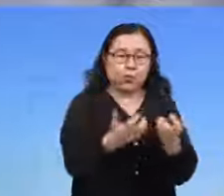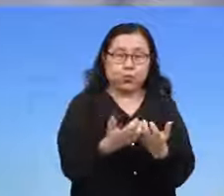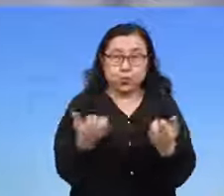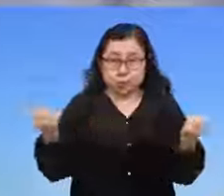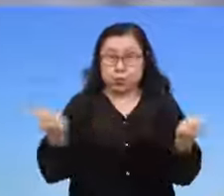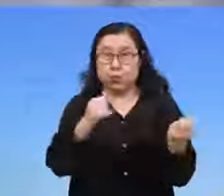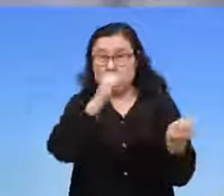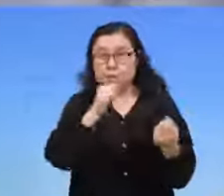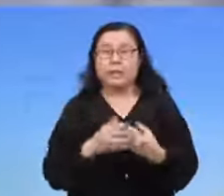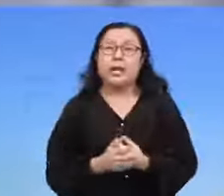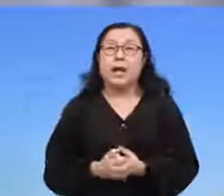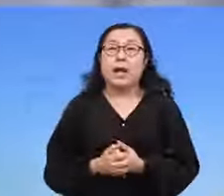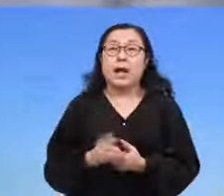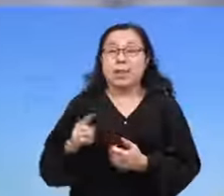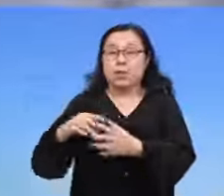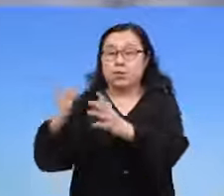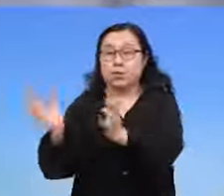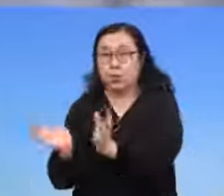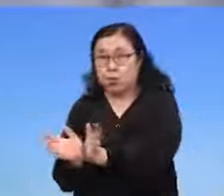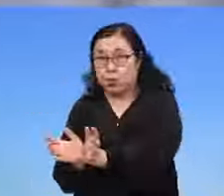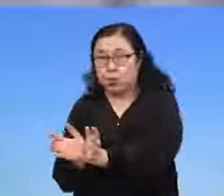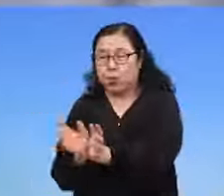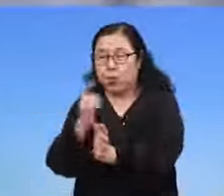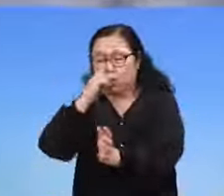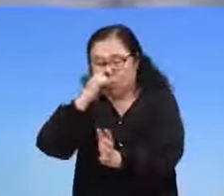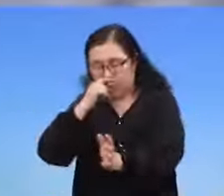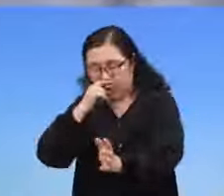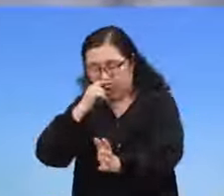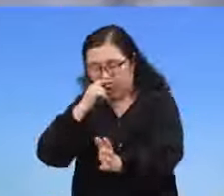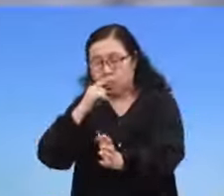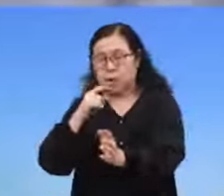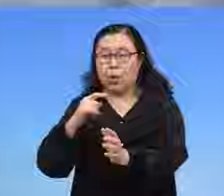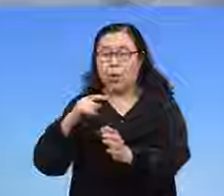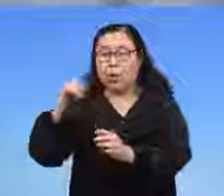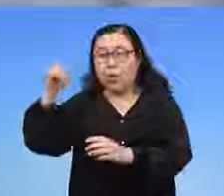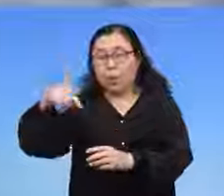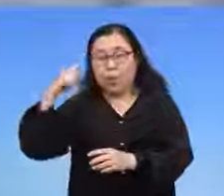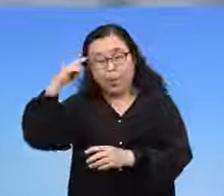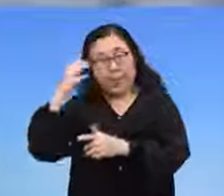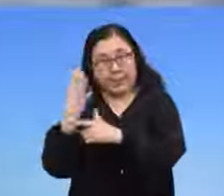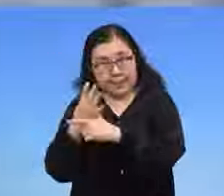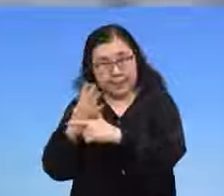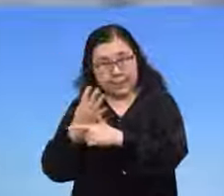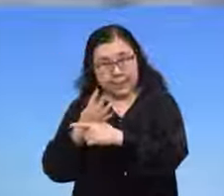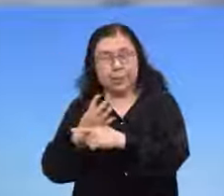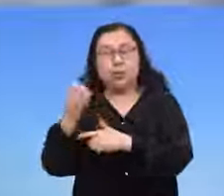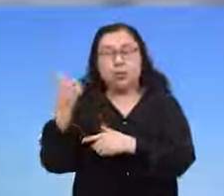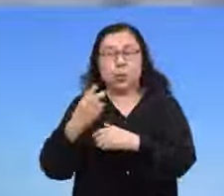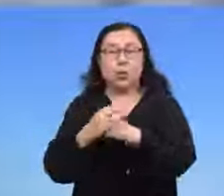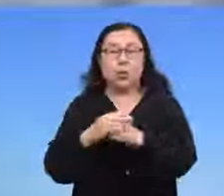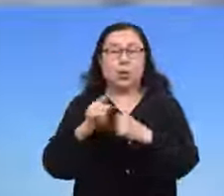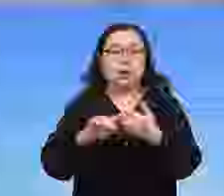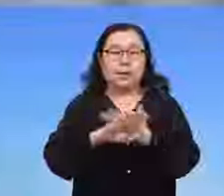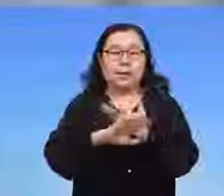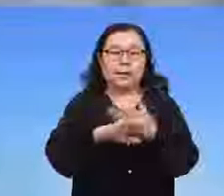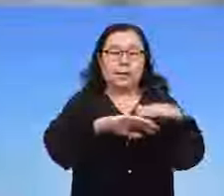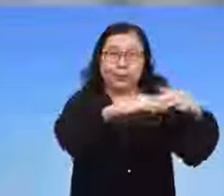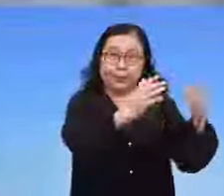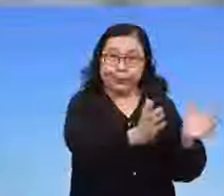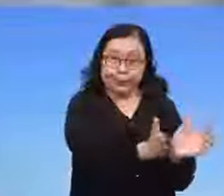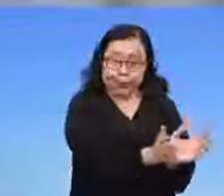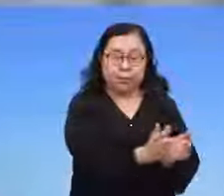것을 볼 수가 있습니다. 한 그룹은 동방에서 온 박사들이고요, 그런가 하면 또 다른 한